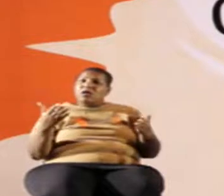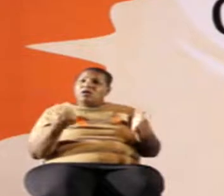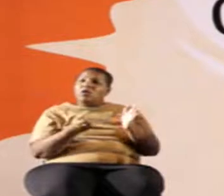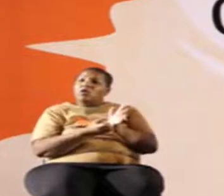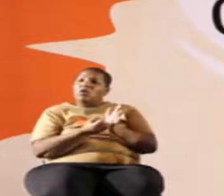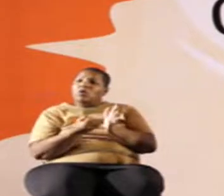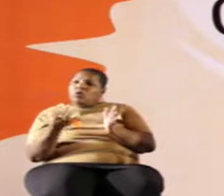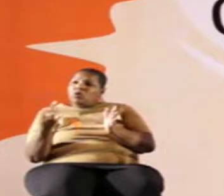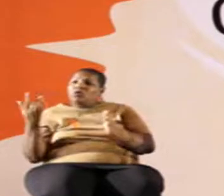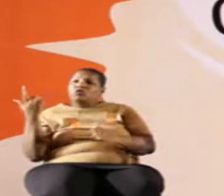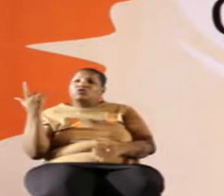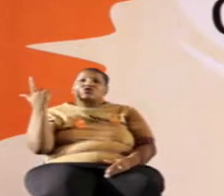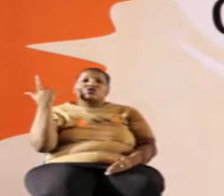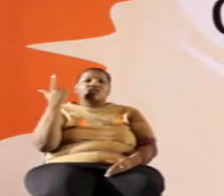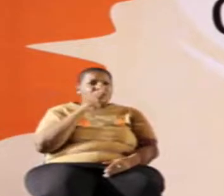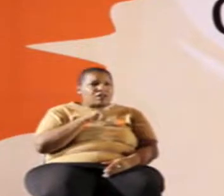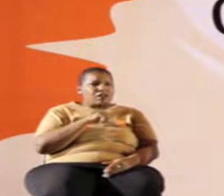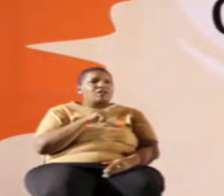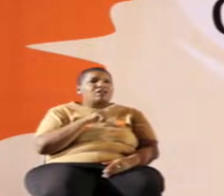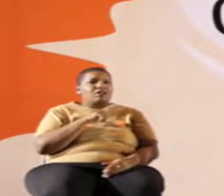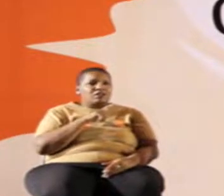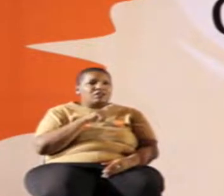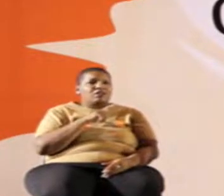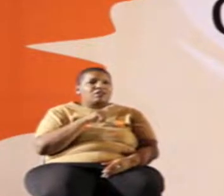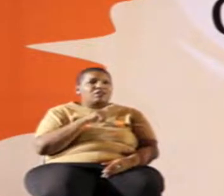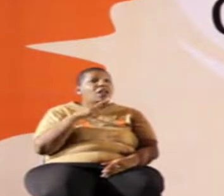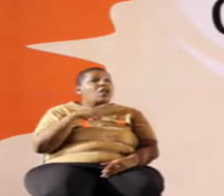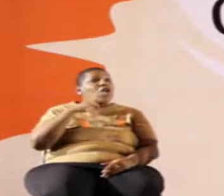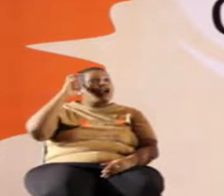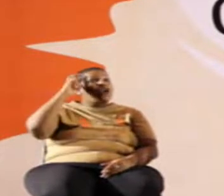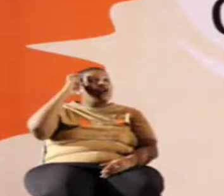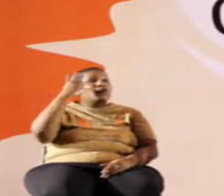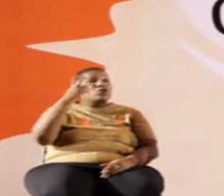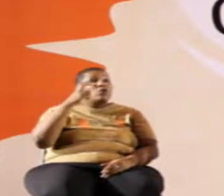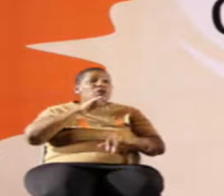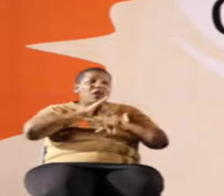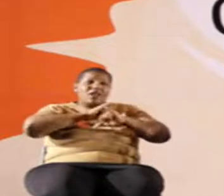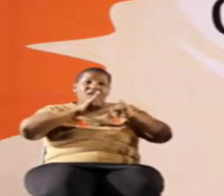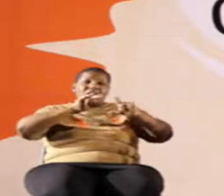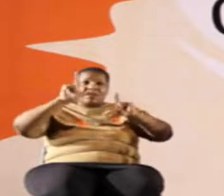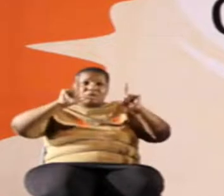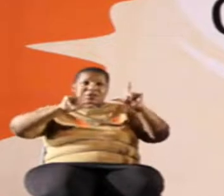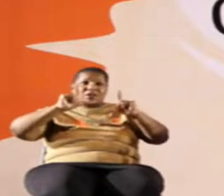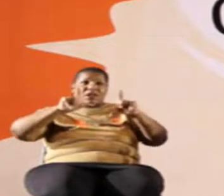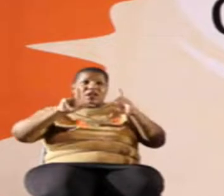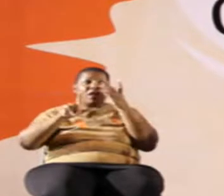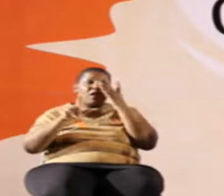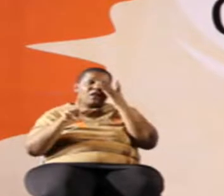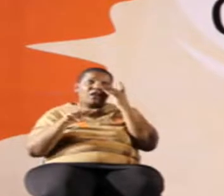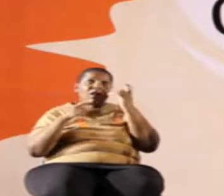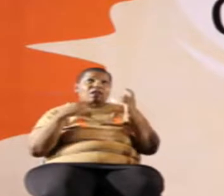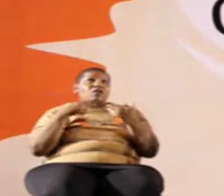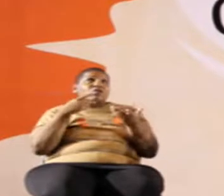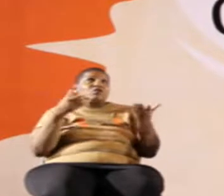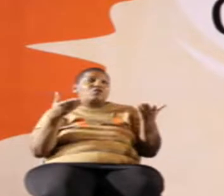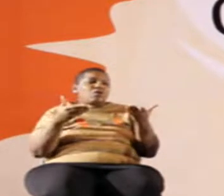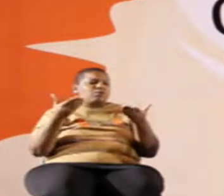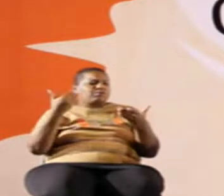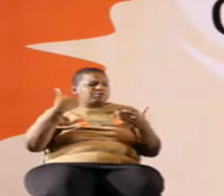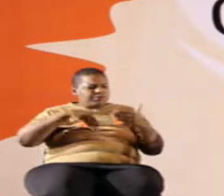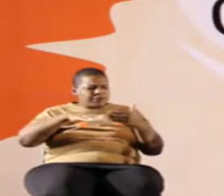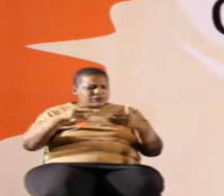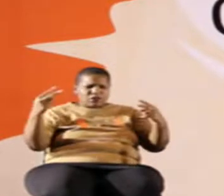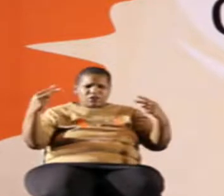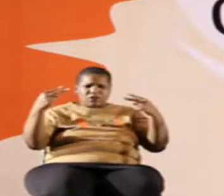os nossos ganhos, e a cultura midiática, ela, quando passa a